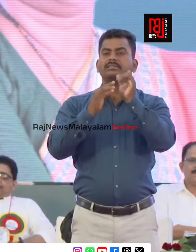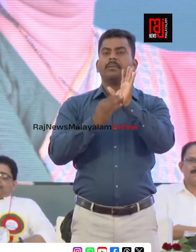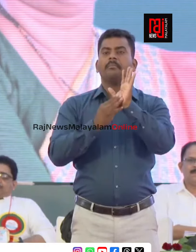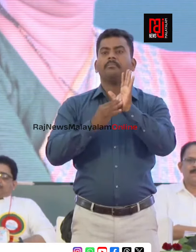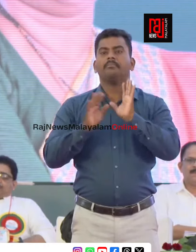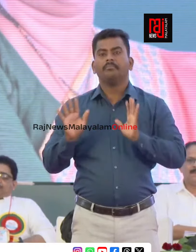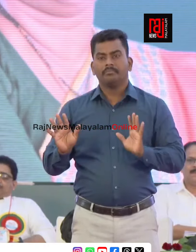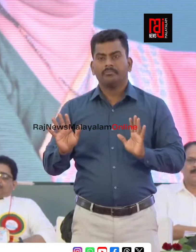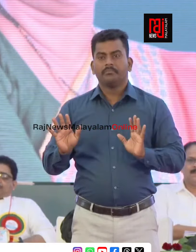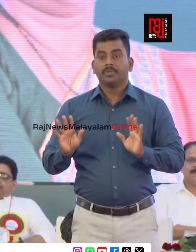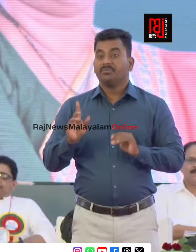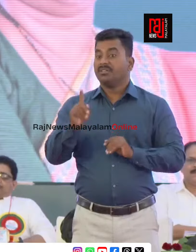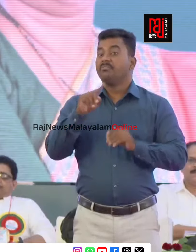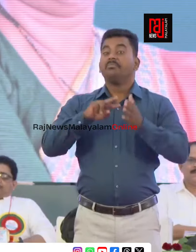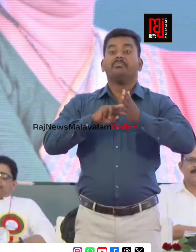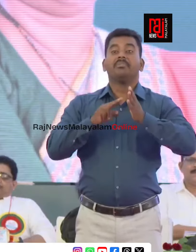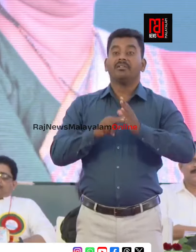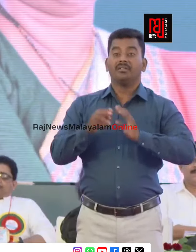ഒതുങ്ങിക്കൂടേണ്ടവരല്ല